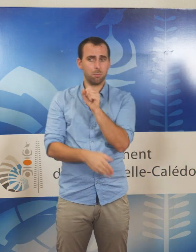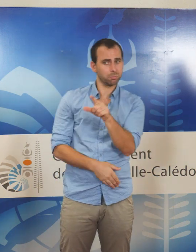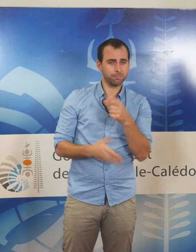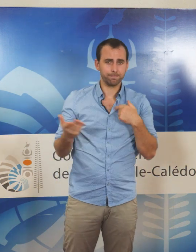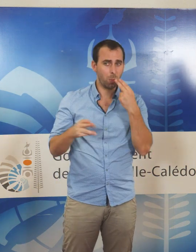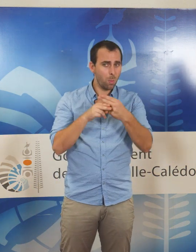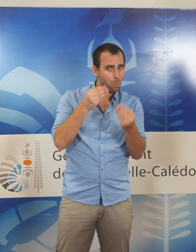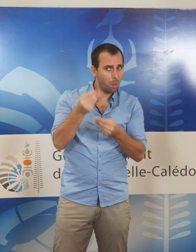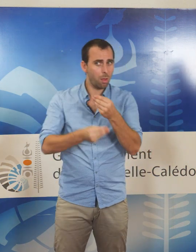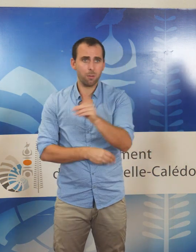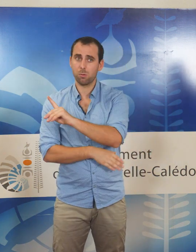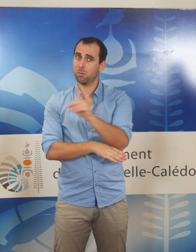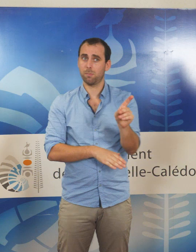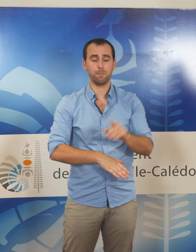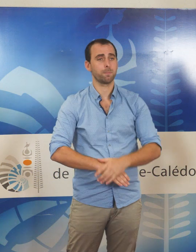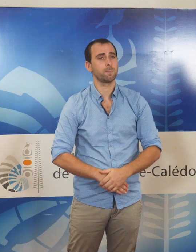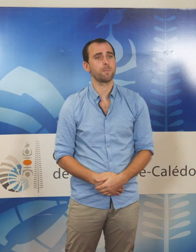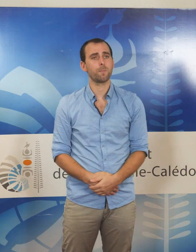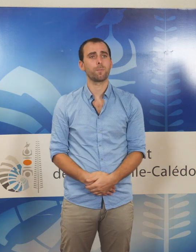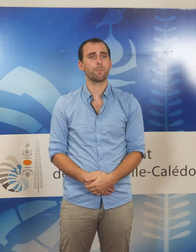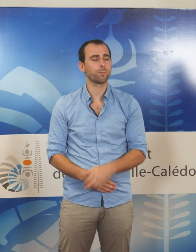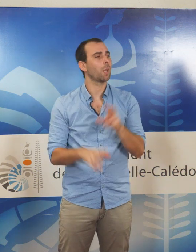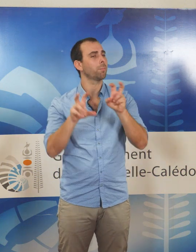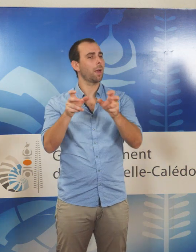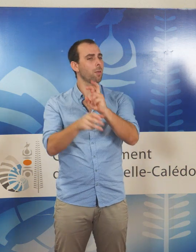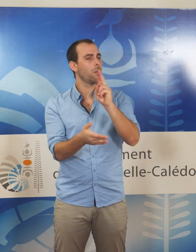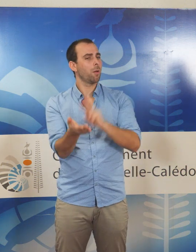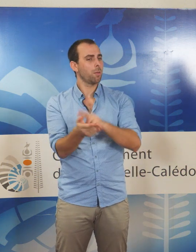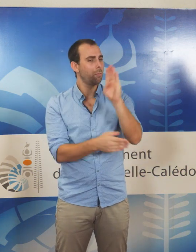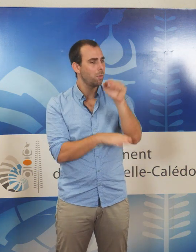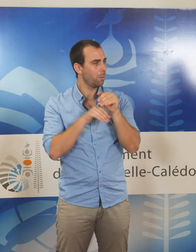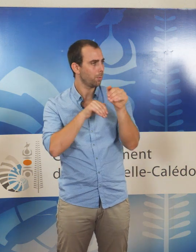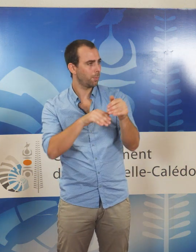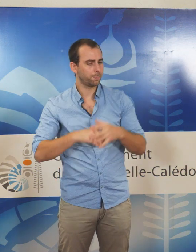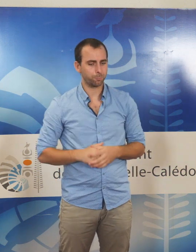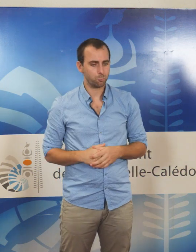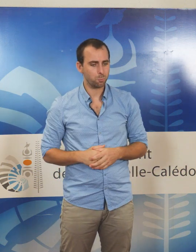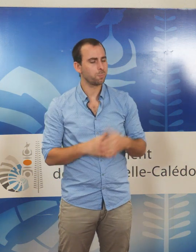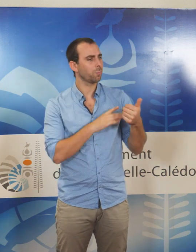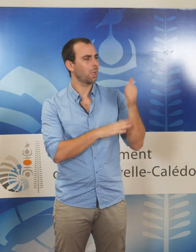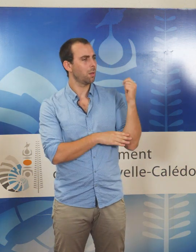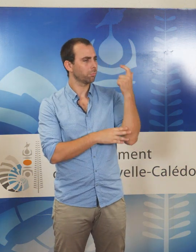rapatriés. Toujours pour Radio Rythme Bleu, comment se fait-il que, enfin du moins on avait remarqué hier 220 tests